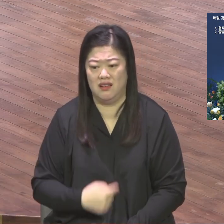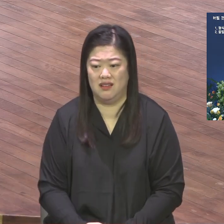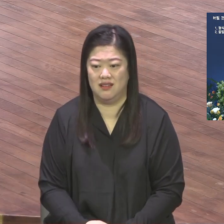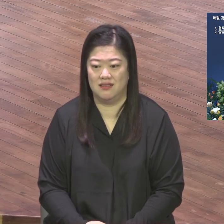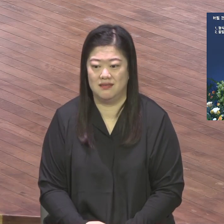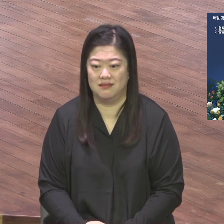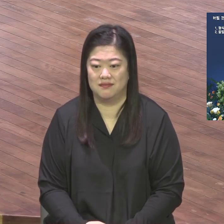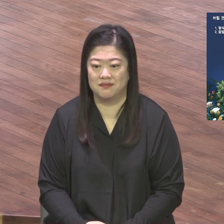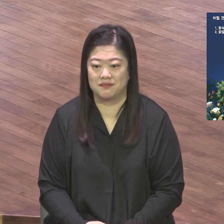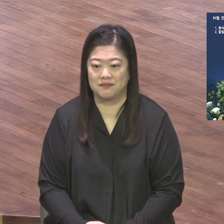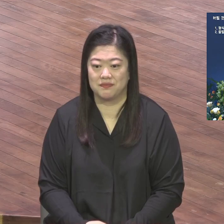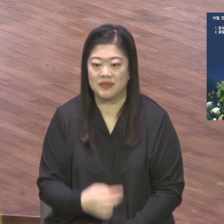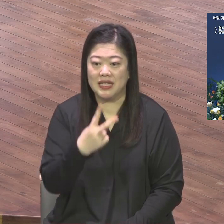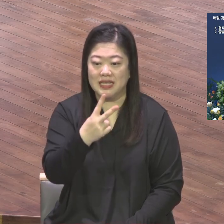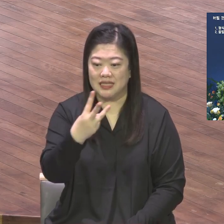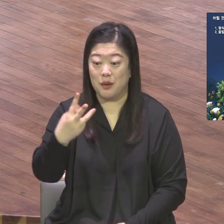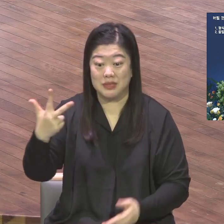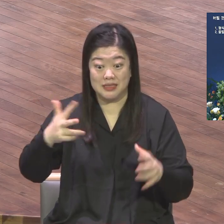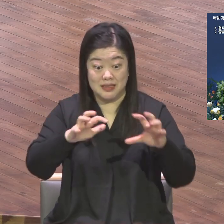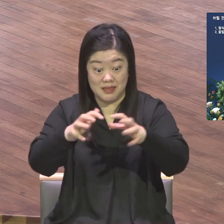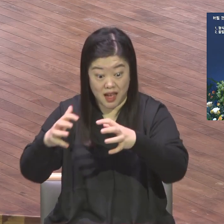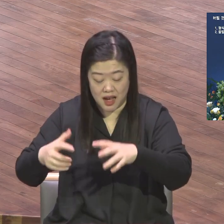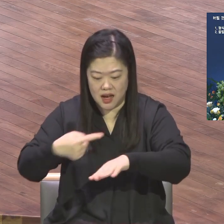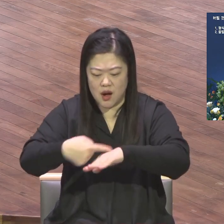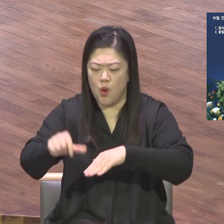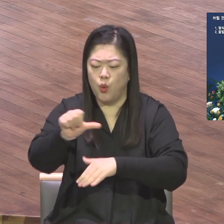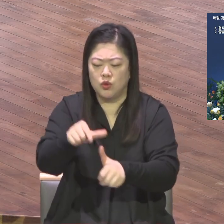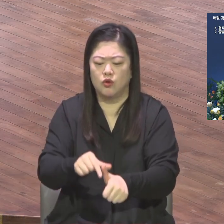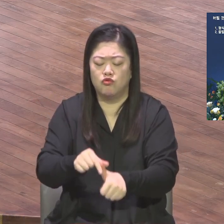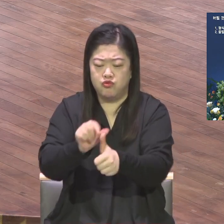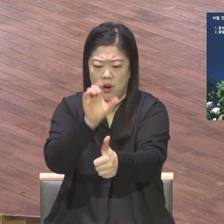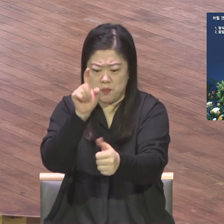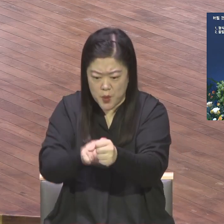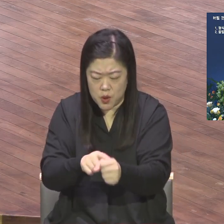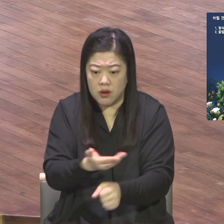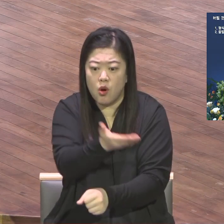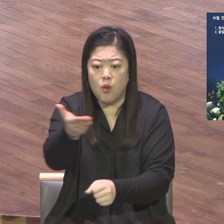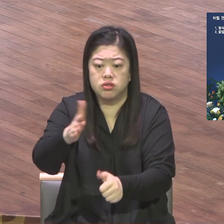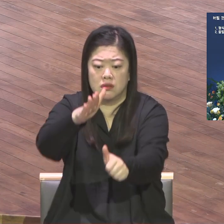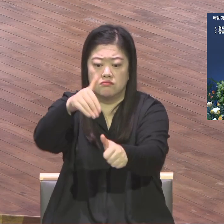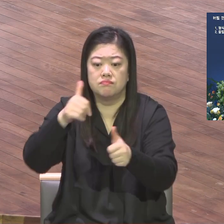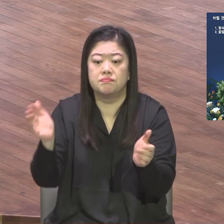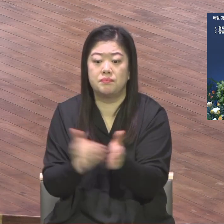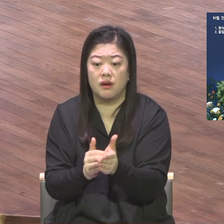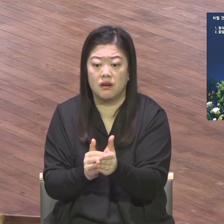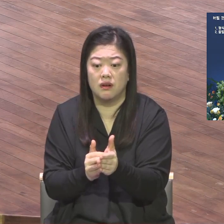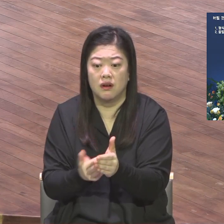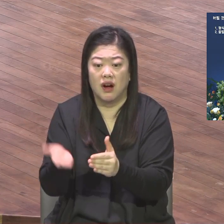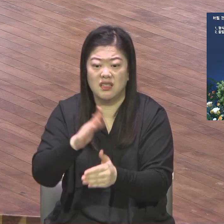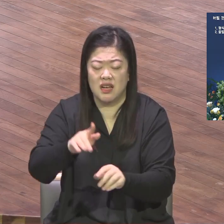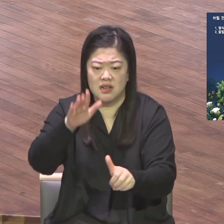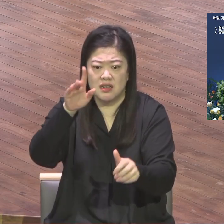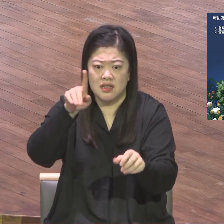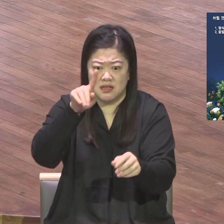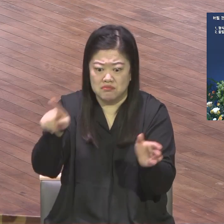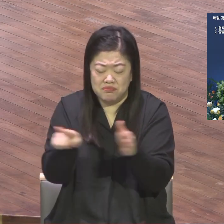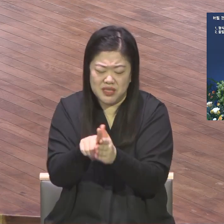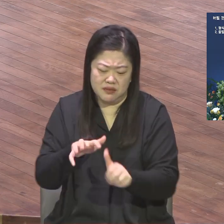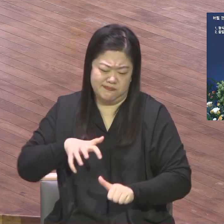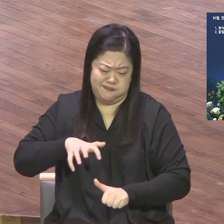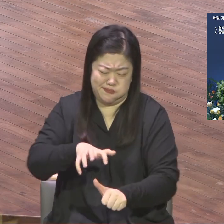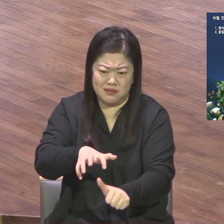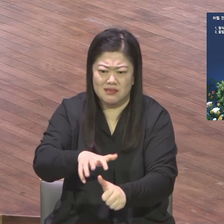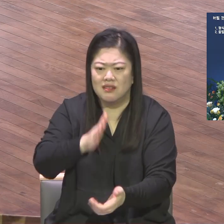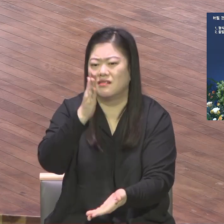통해서 237나 5천조 향하여 끊임없이 지속적으로 일치월장 그냥 도전해 나가고